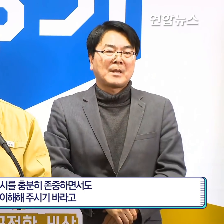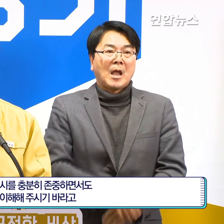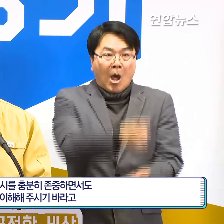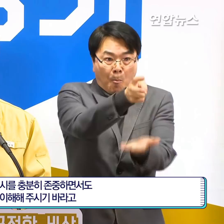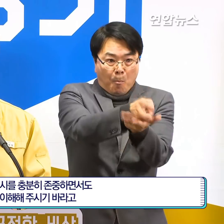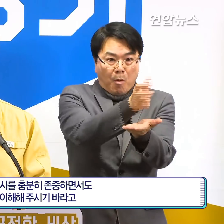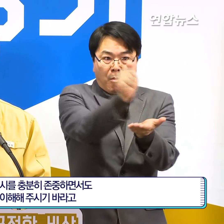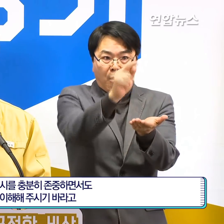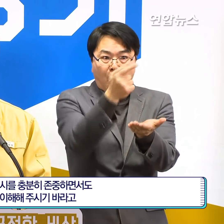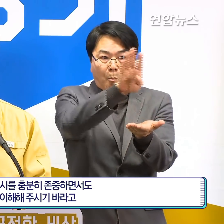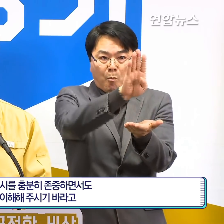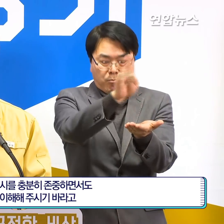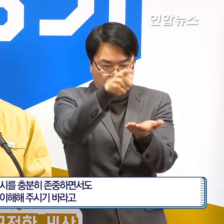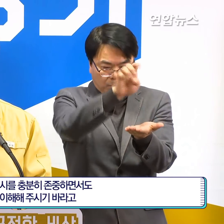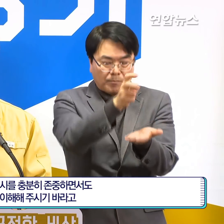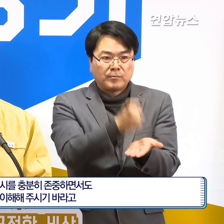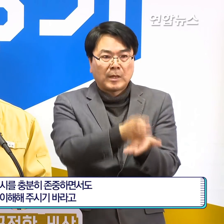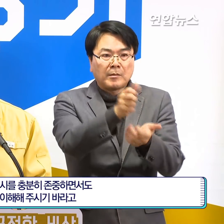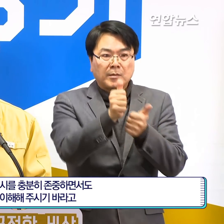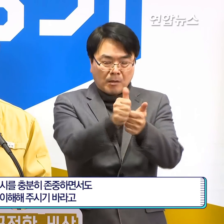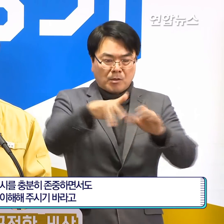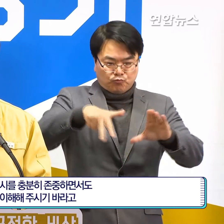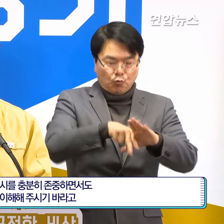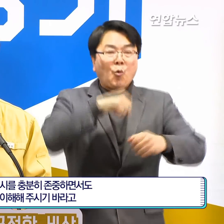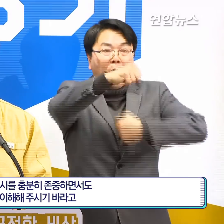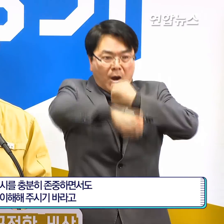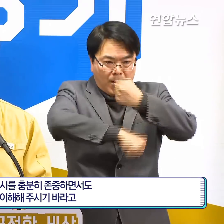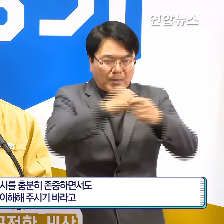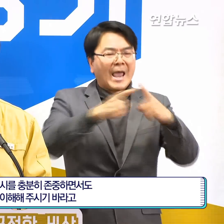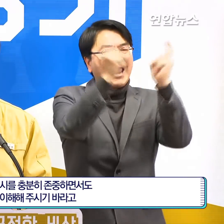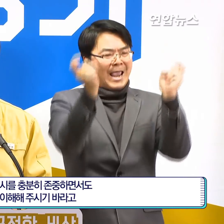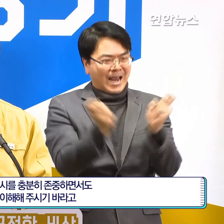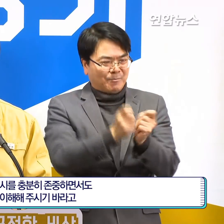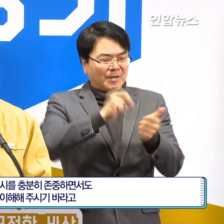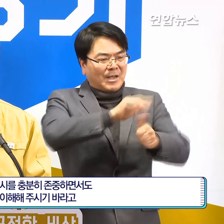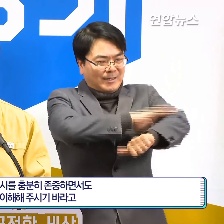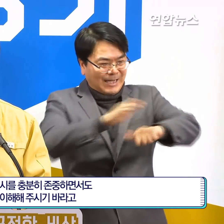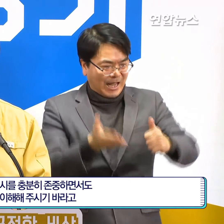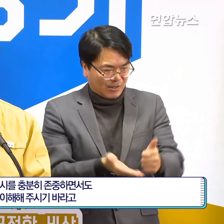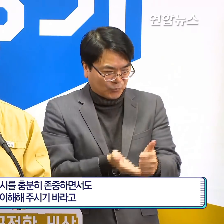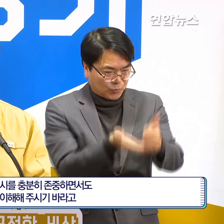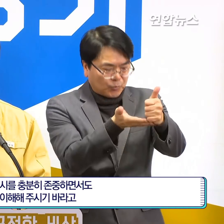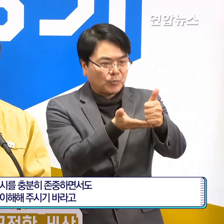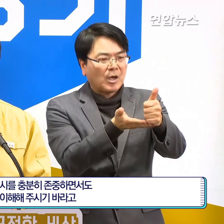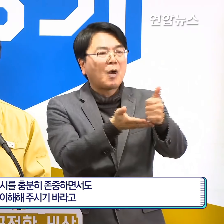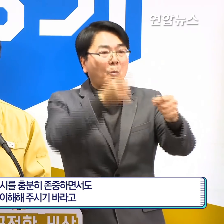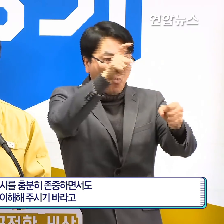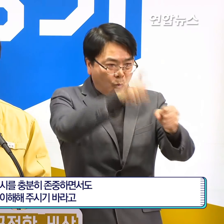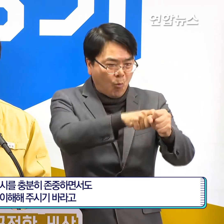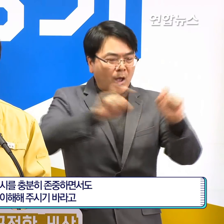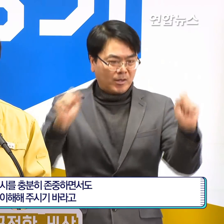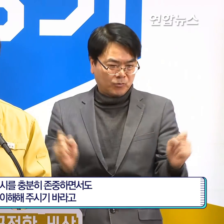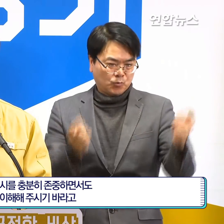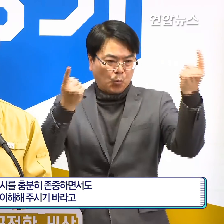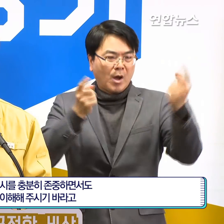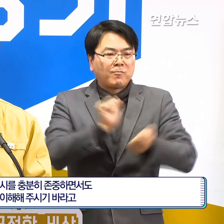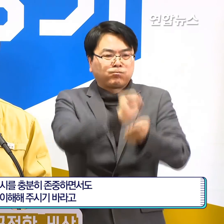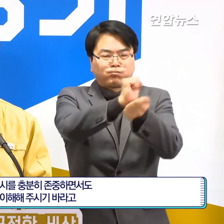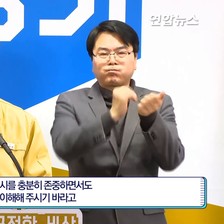따른 종교의 자유와 개인의 프라이버시를 충분히 존중하면서도 감염 확산 최소화를